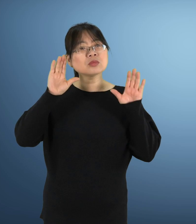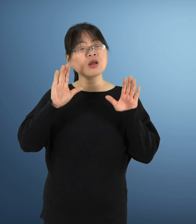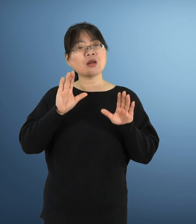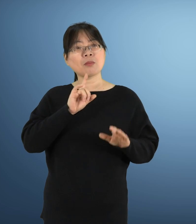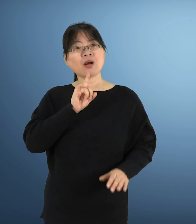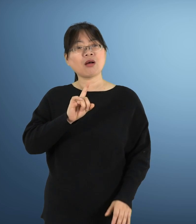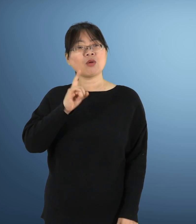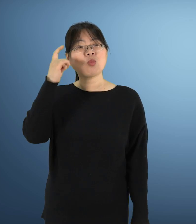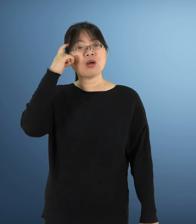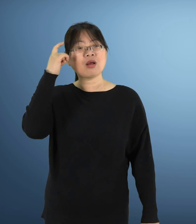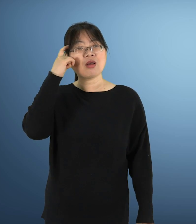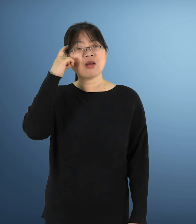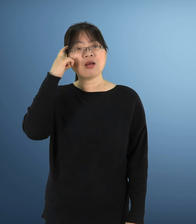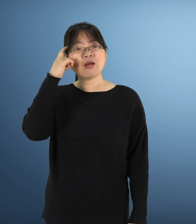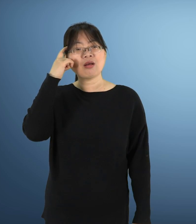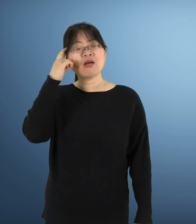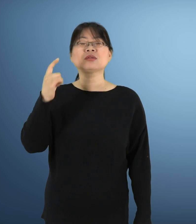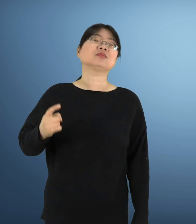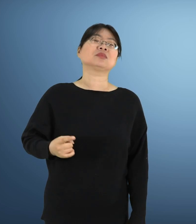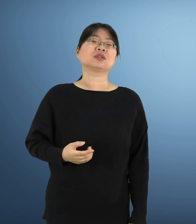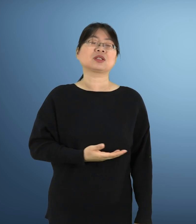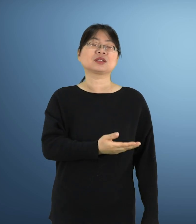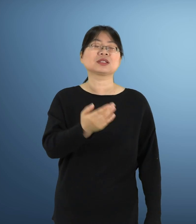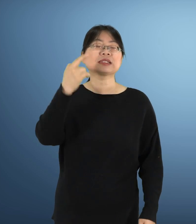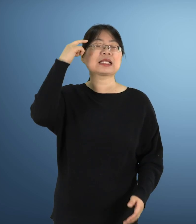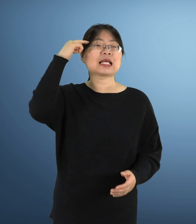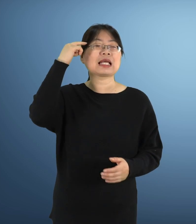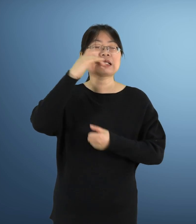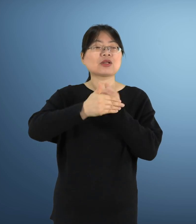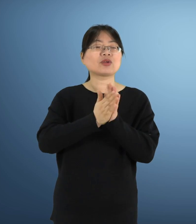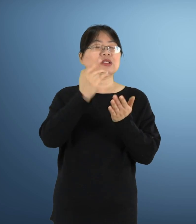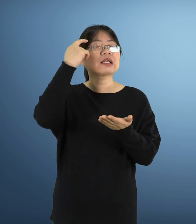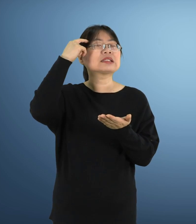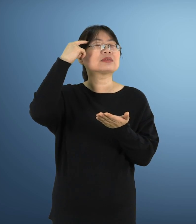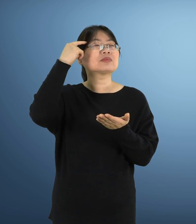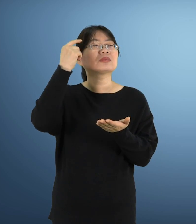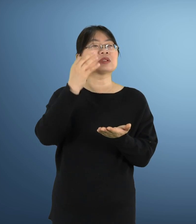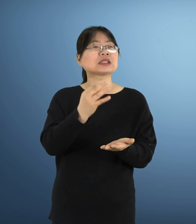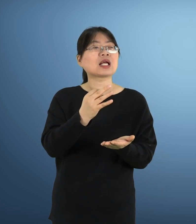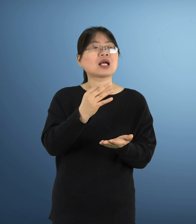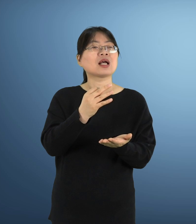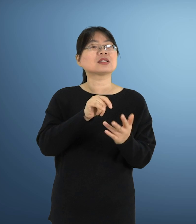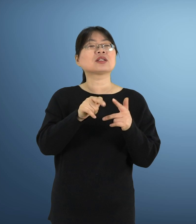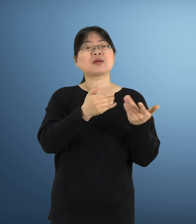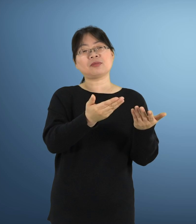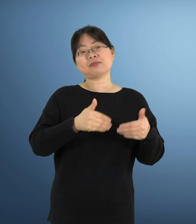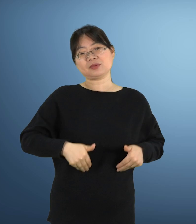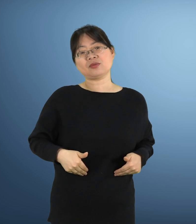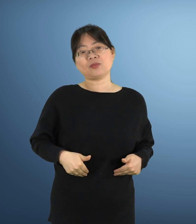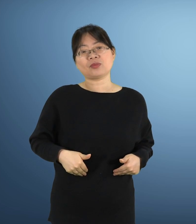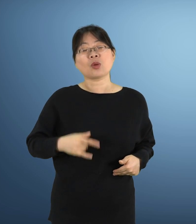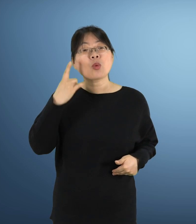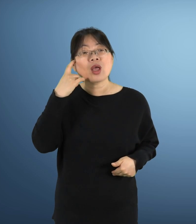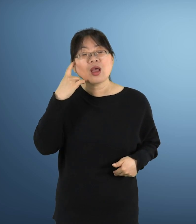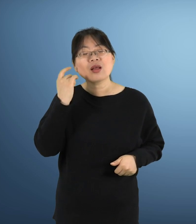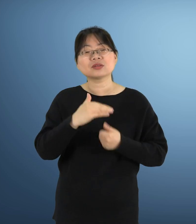여기에는 그들의 성경관을 좀 이해하셔야 돼요. 그들은 성경 전체를 믿지